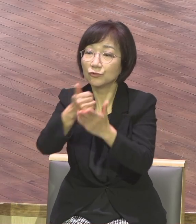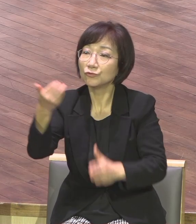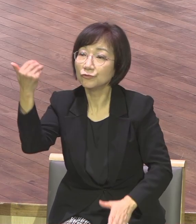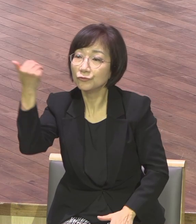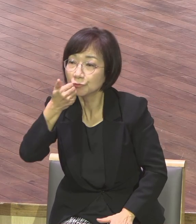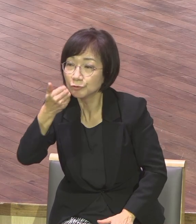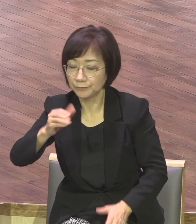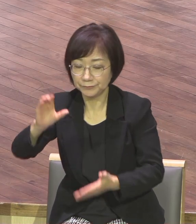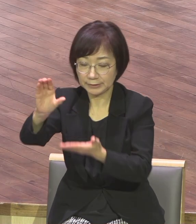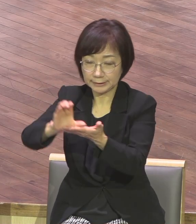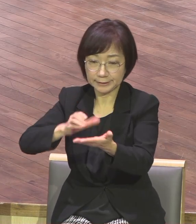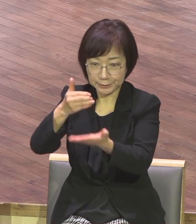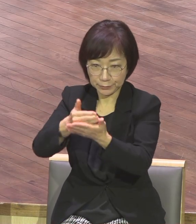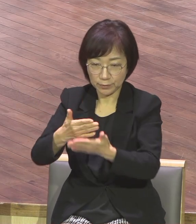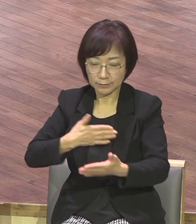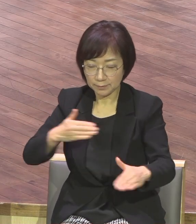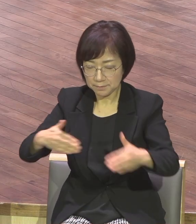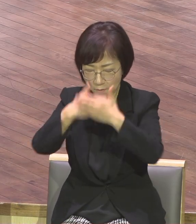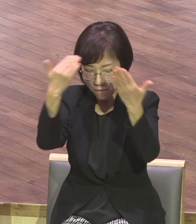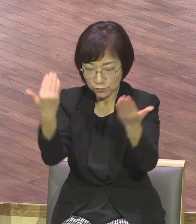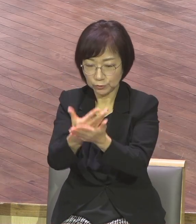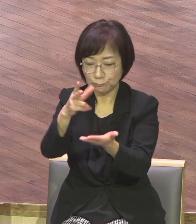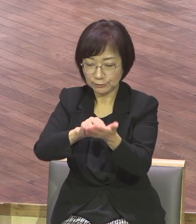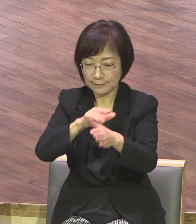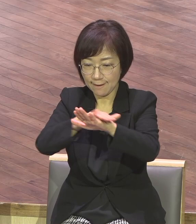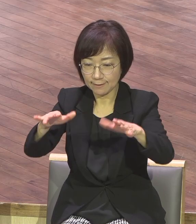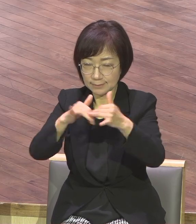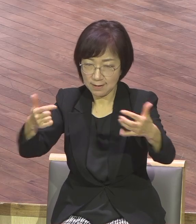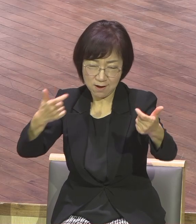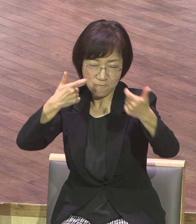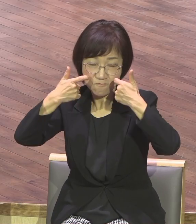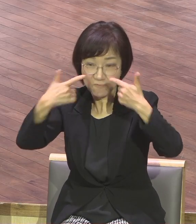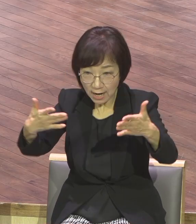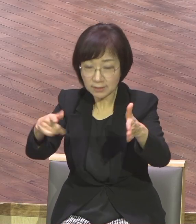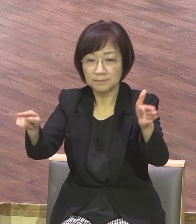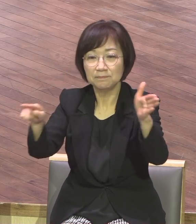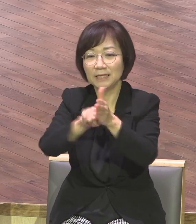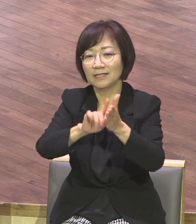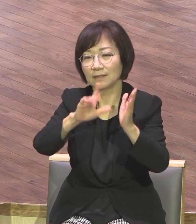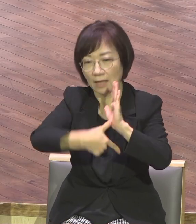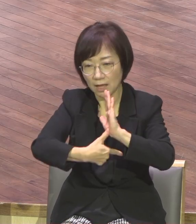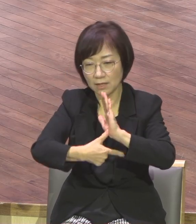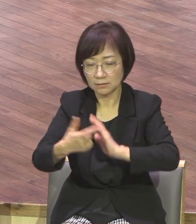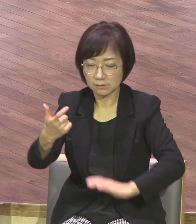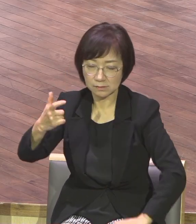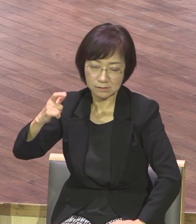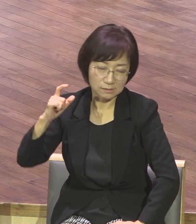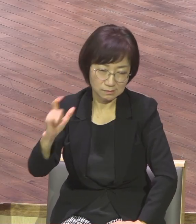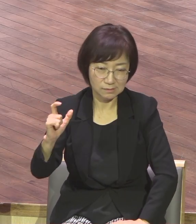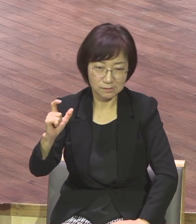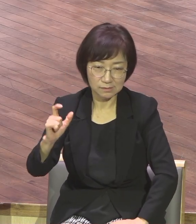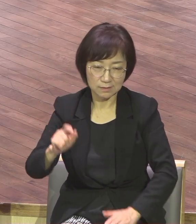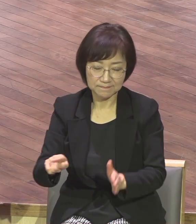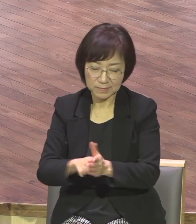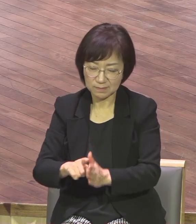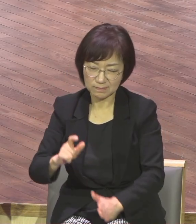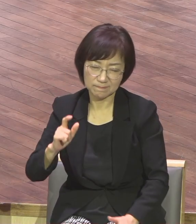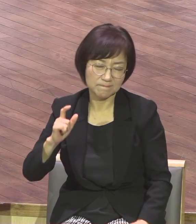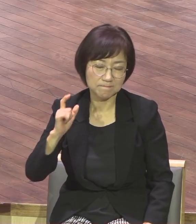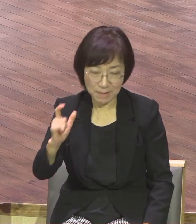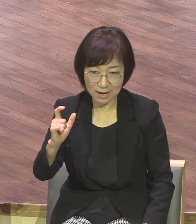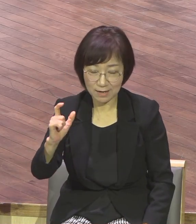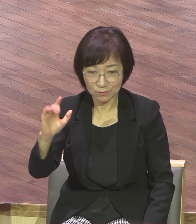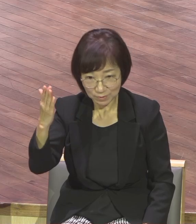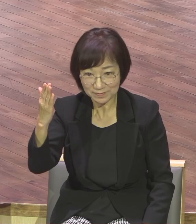해결자 답 났다 하면 견고하게 돼 있어요. 답 안 났기 때문에 견고하지 않는 거예요. 다시 말해, 복음을 못 깨달은 겁니다.